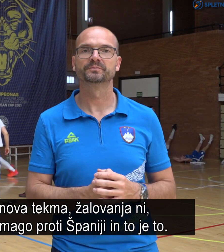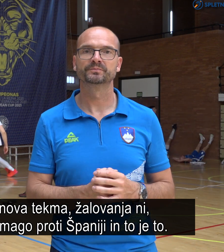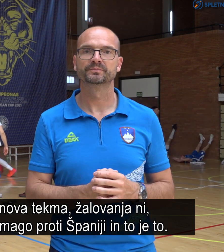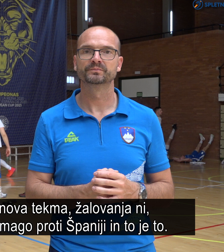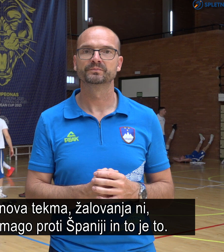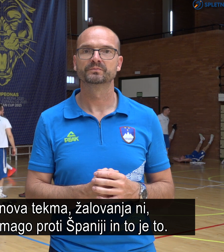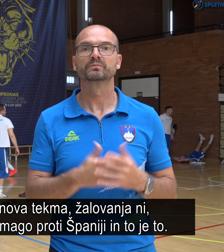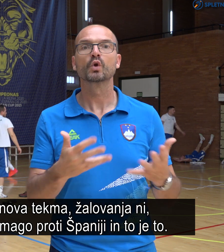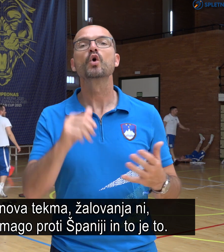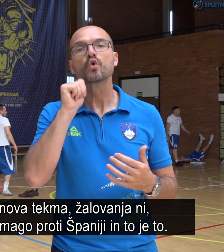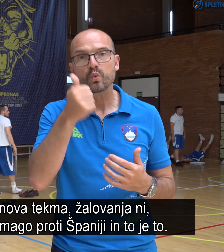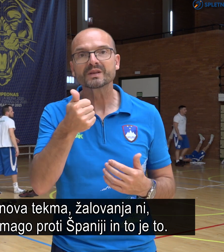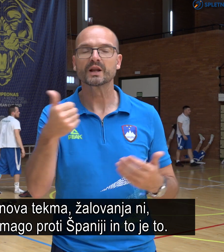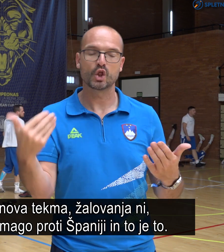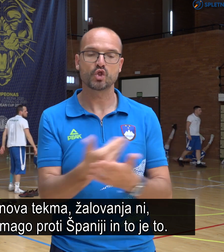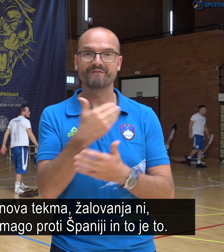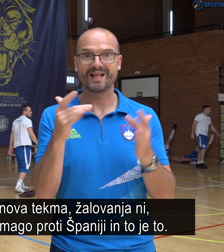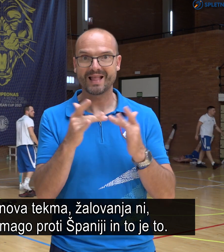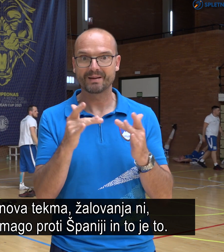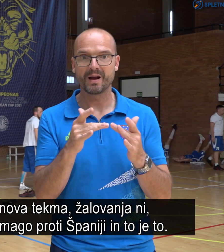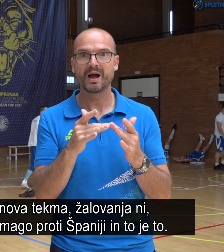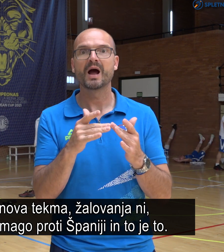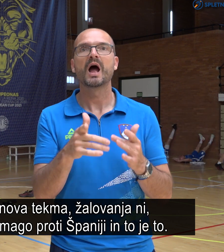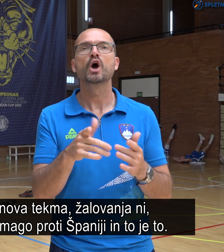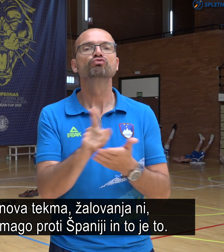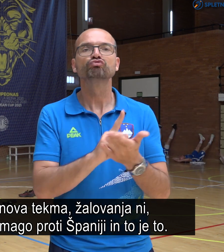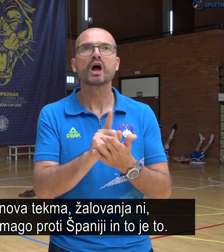Vsekakor je pa jutri nova tekma, časa za žalovanje